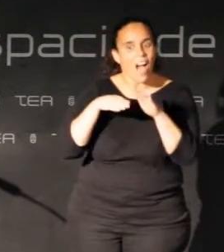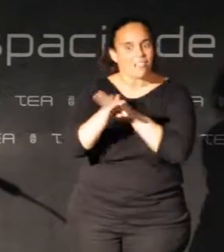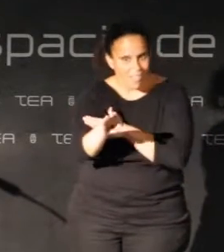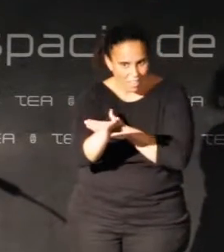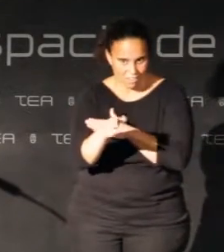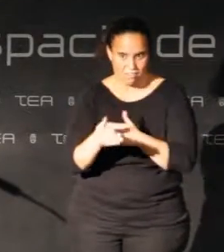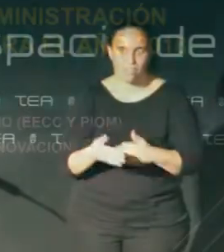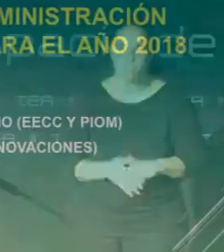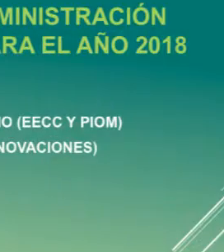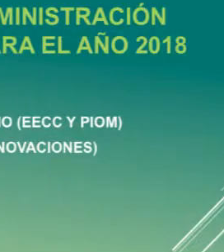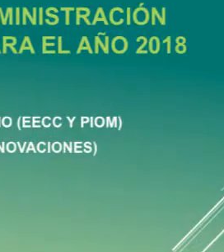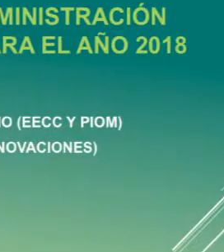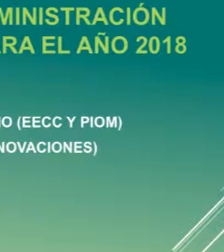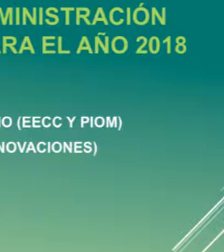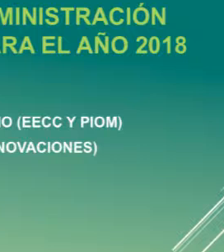presentaciones